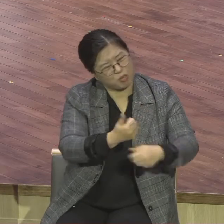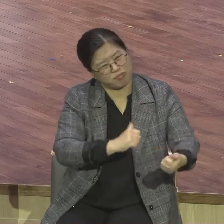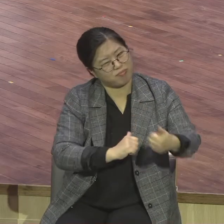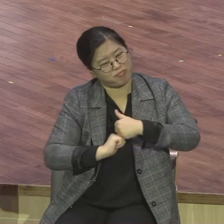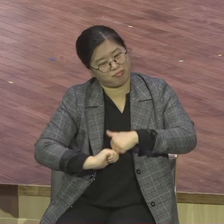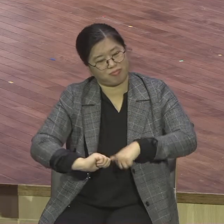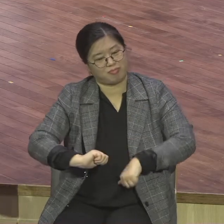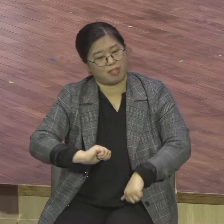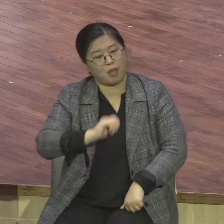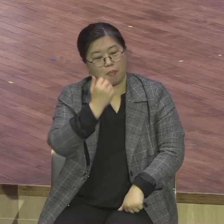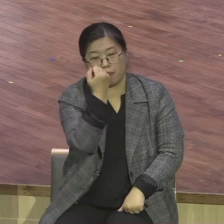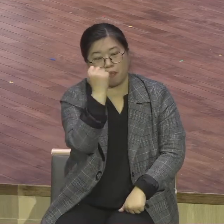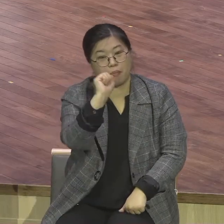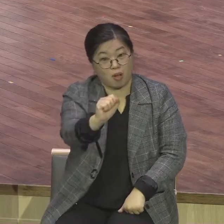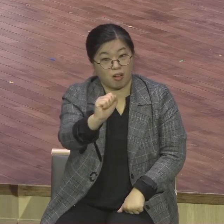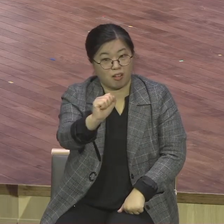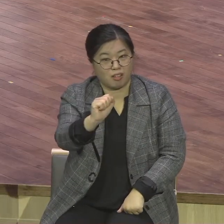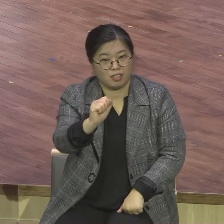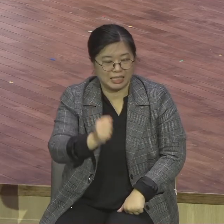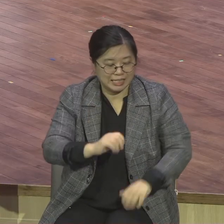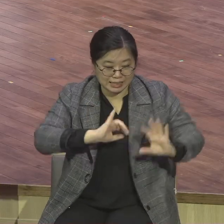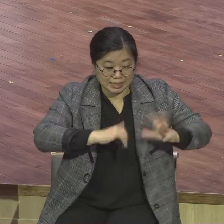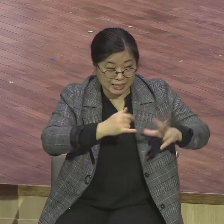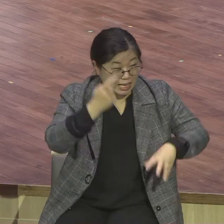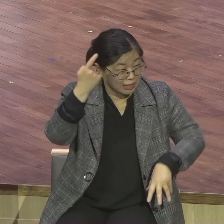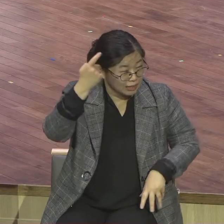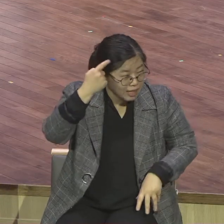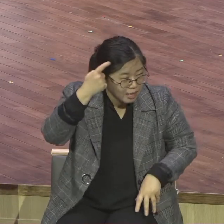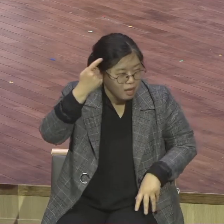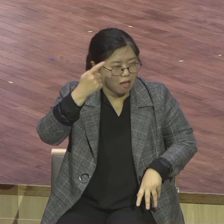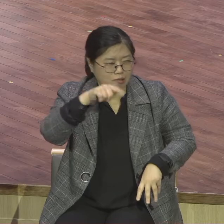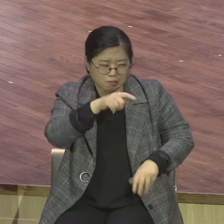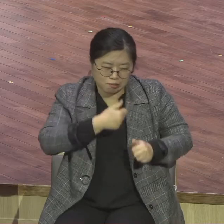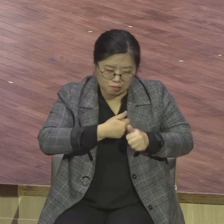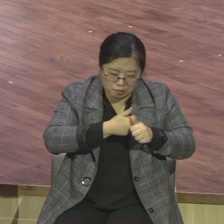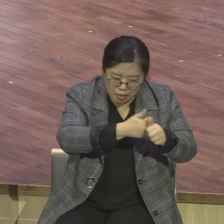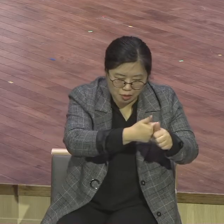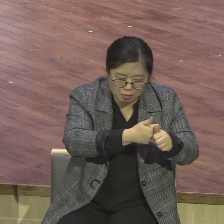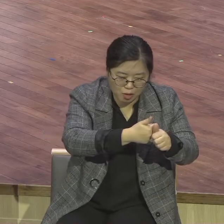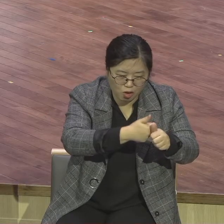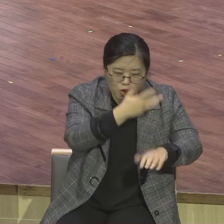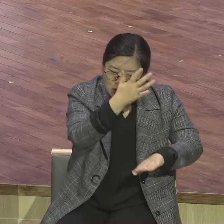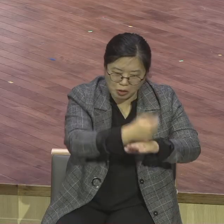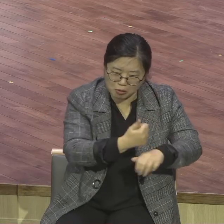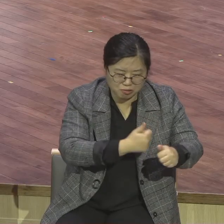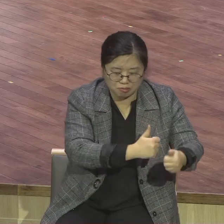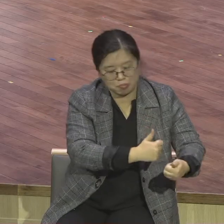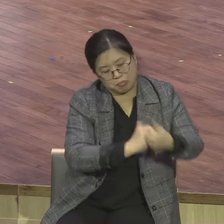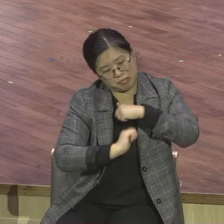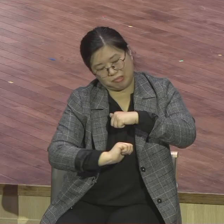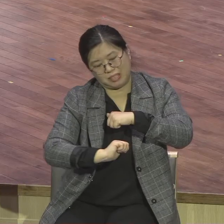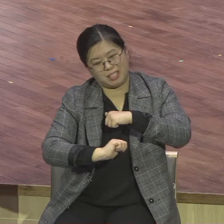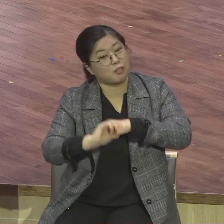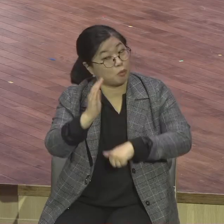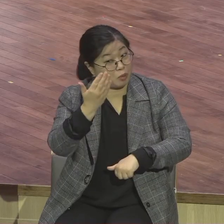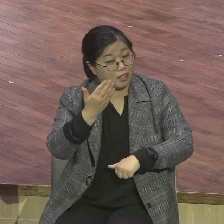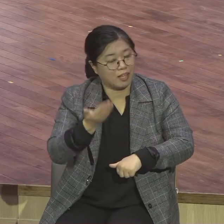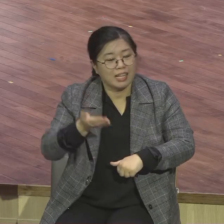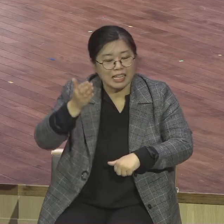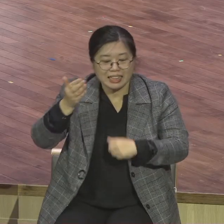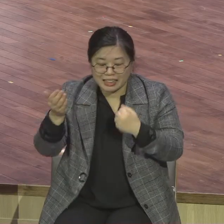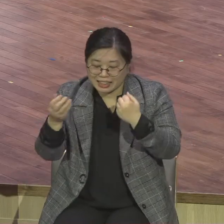생각, 사고방식과 새로운 다른 전략을 그렇게 가지고 맞서야 됩니다.